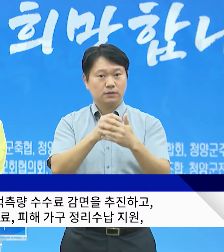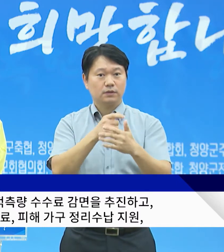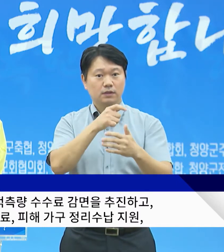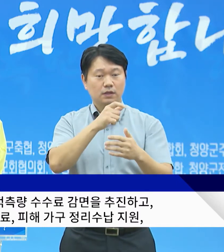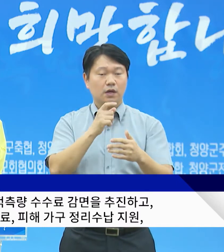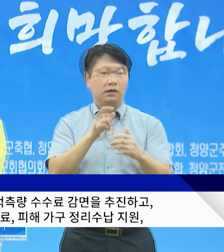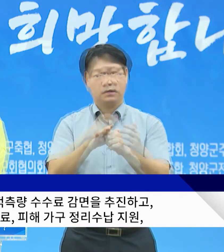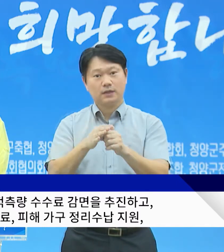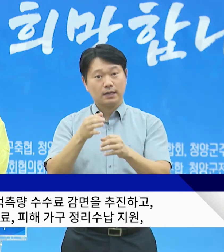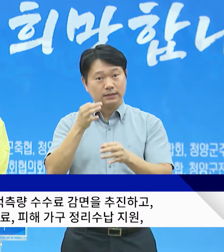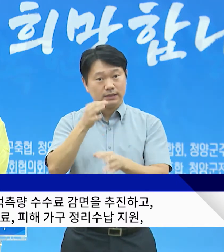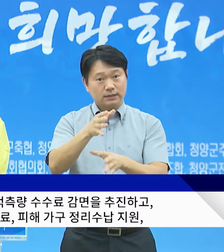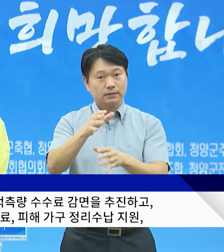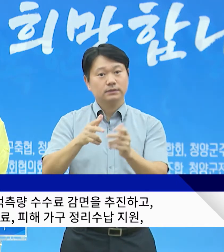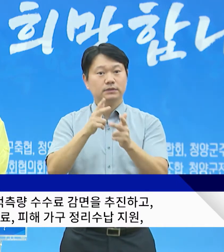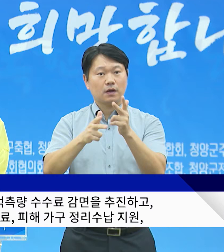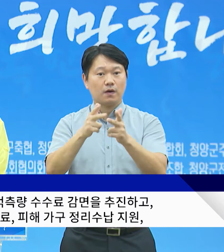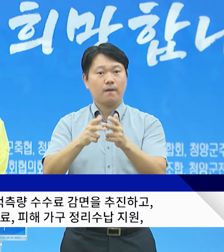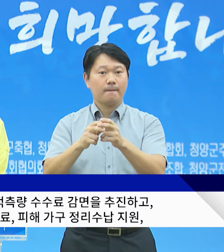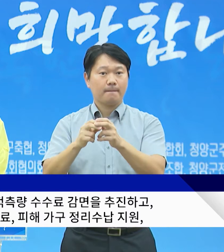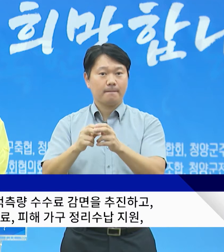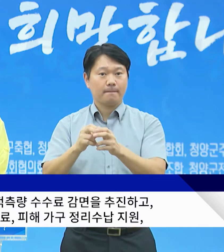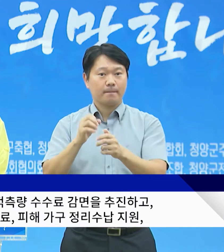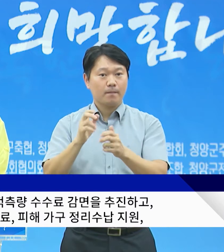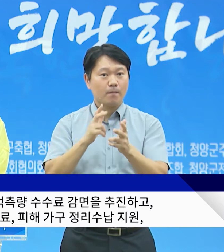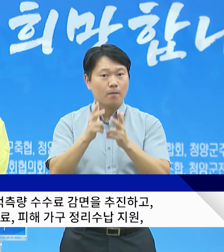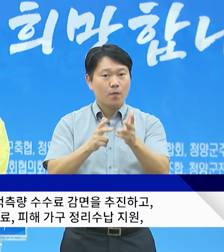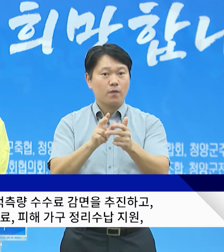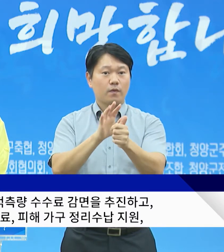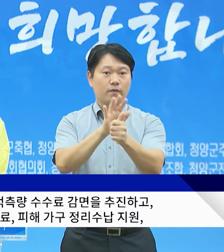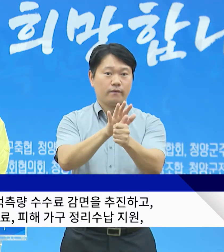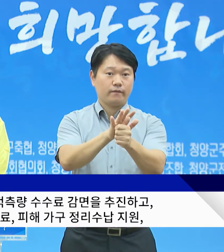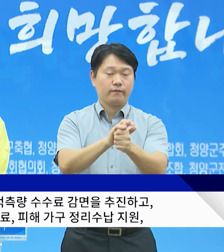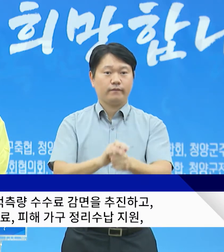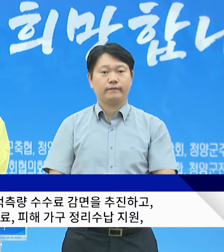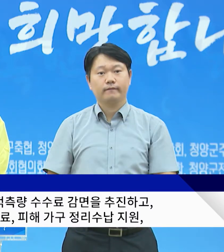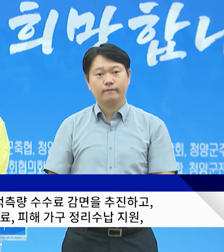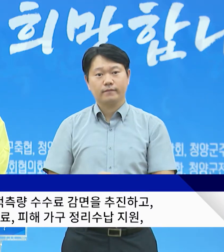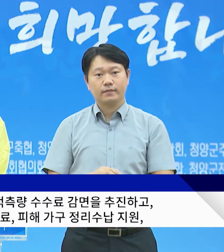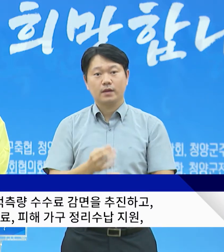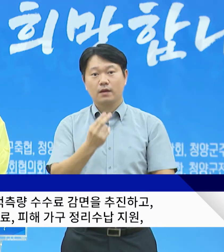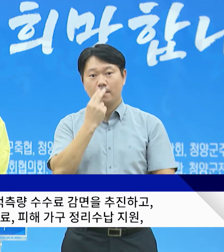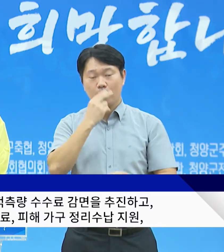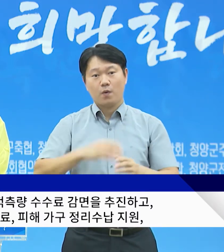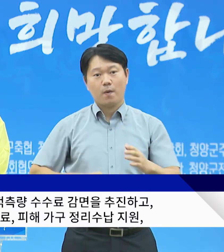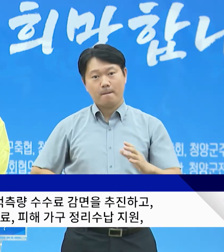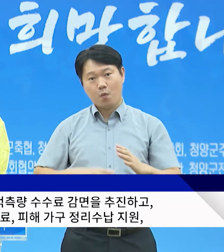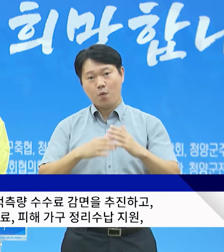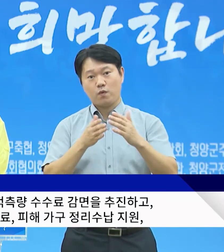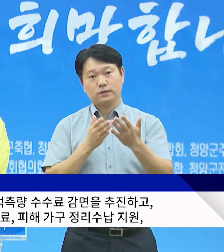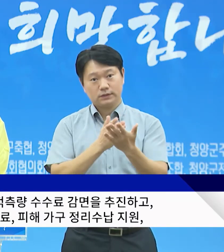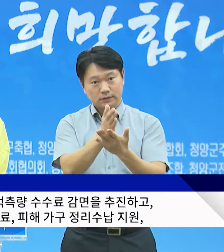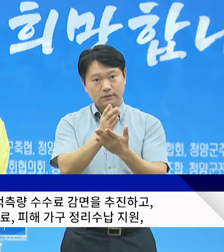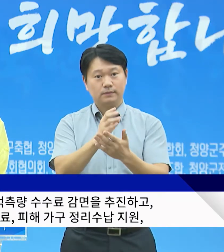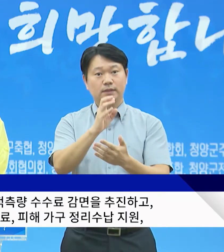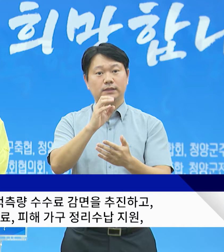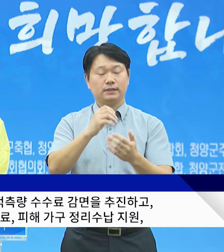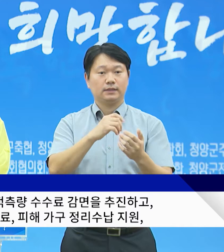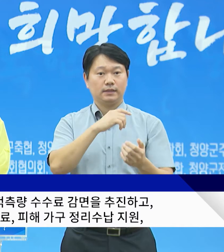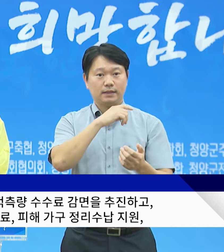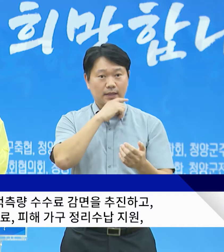감면을 추진하고 피해 마을 심리지원, 피해적 이동진료,